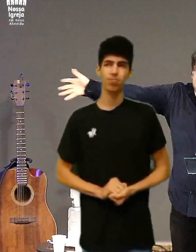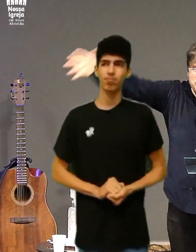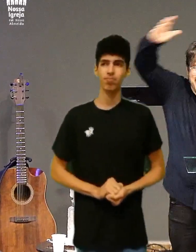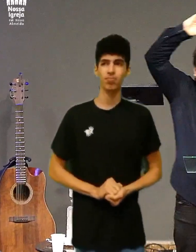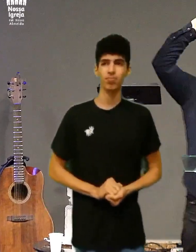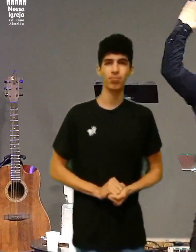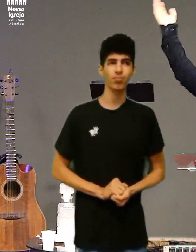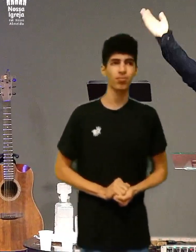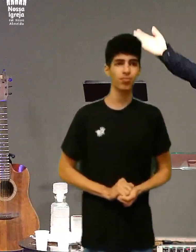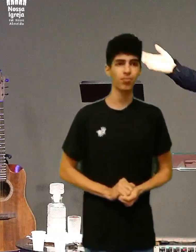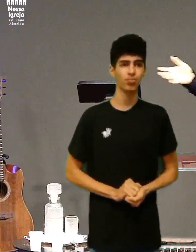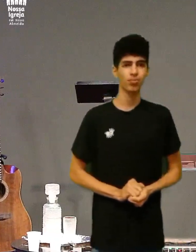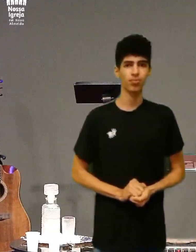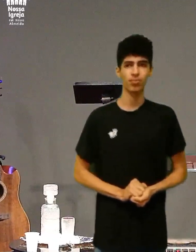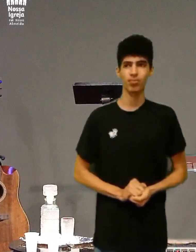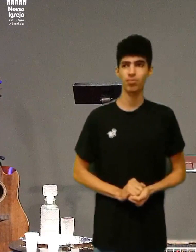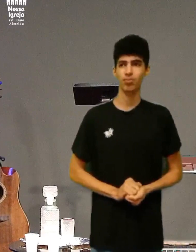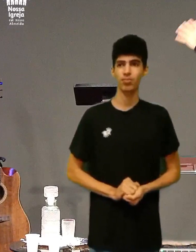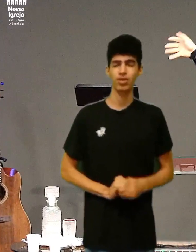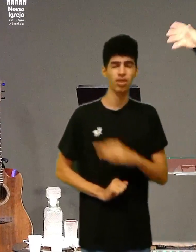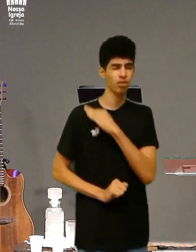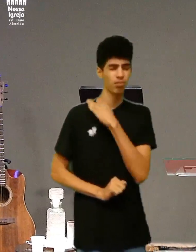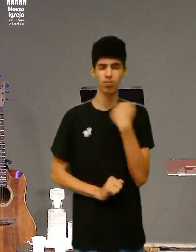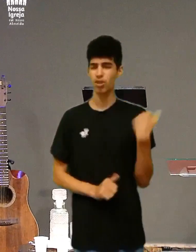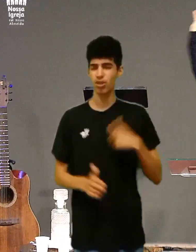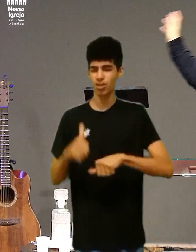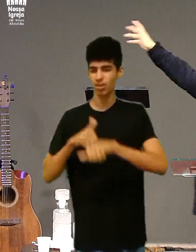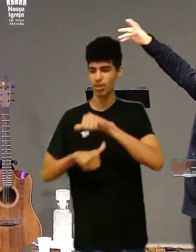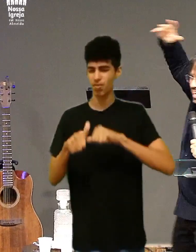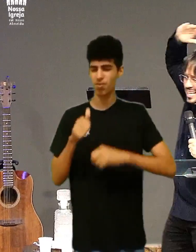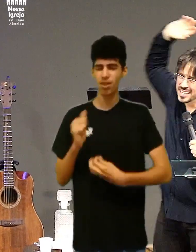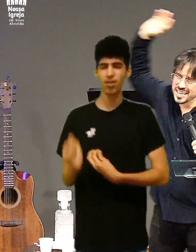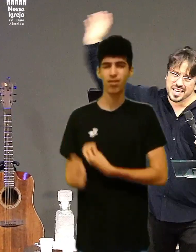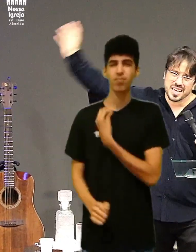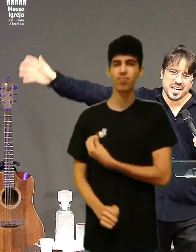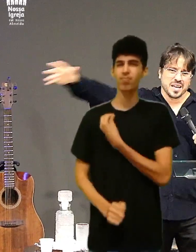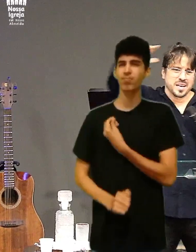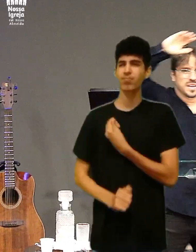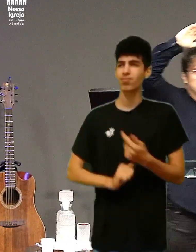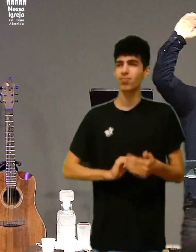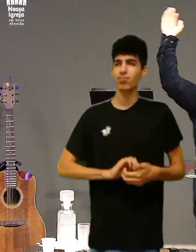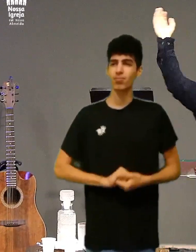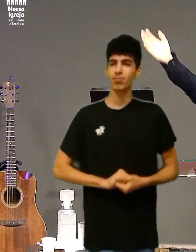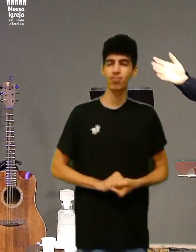Ossos, comecem a se mover, comecem a se unir,